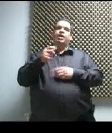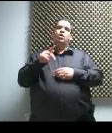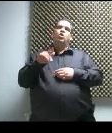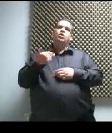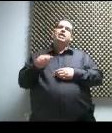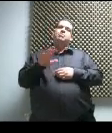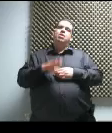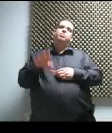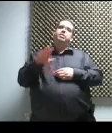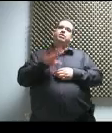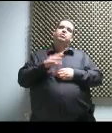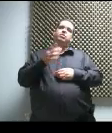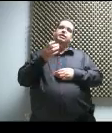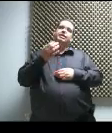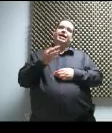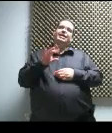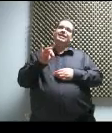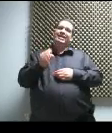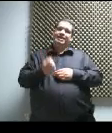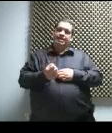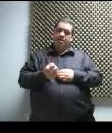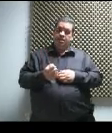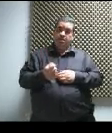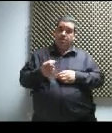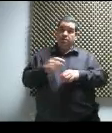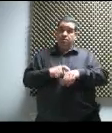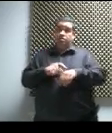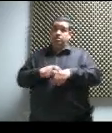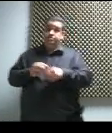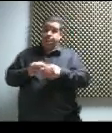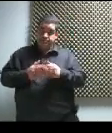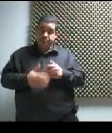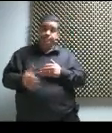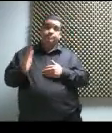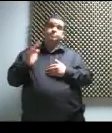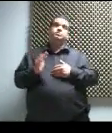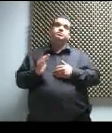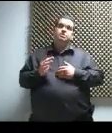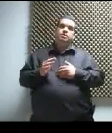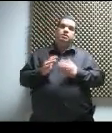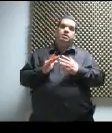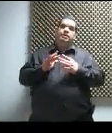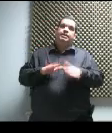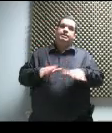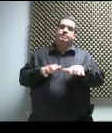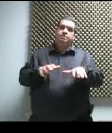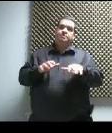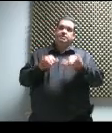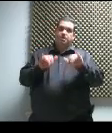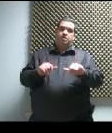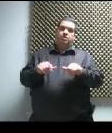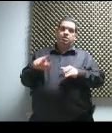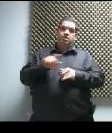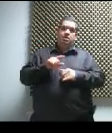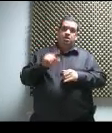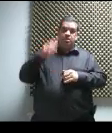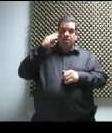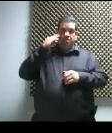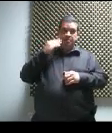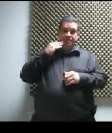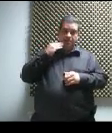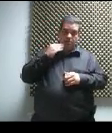fue como para finales de la década de los 80. Y desde ese entonces, entonces, la red sísmica se ha quedado en el Departamento